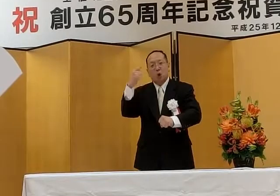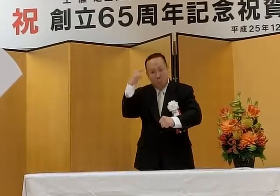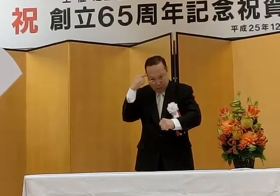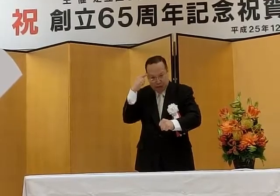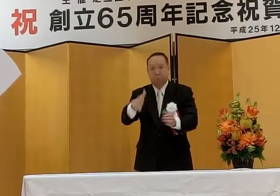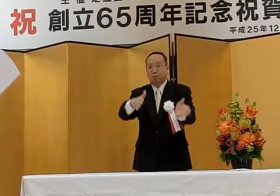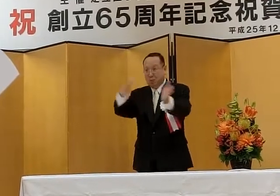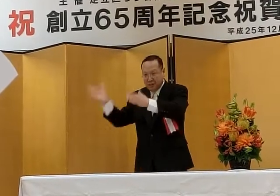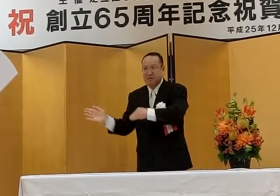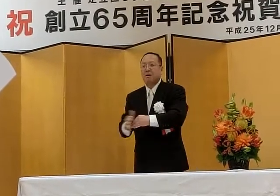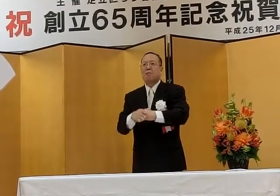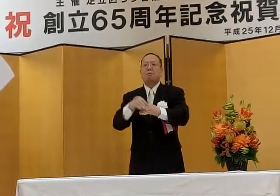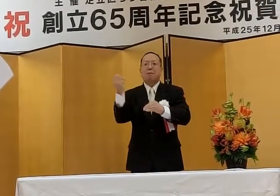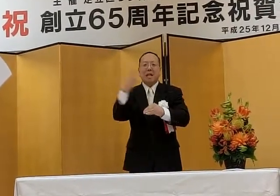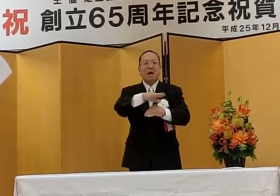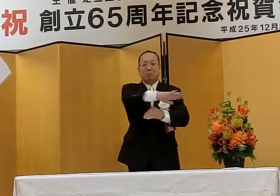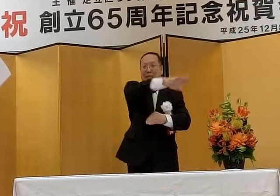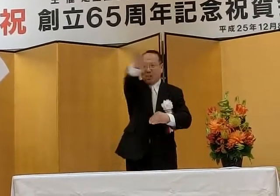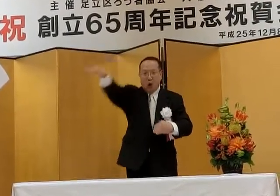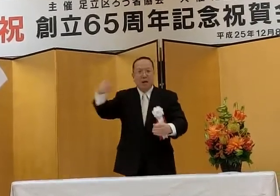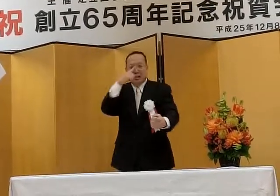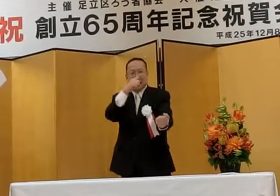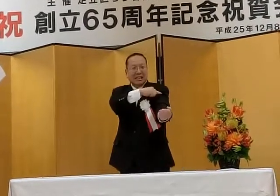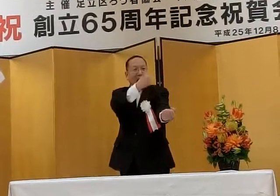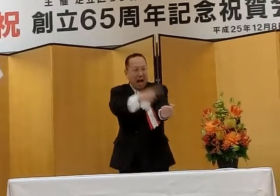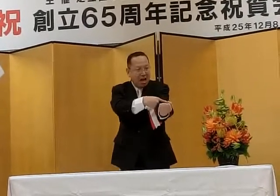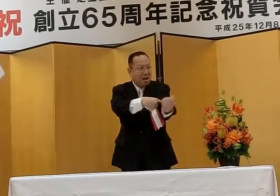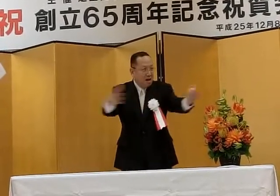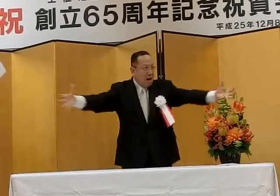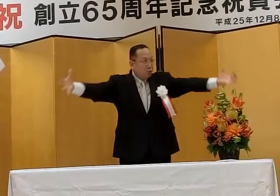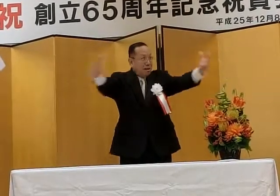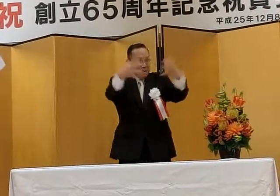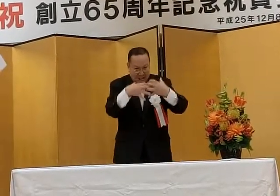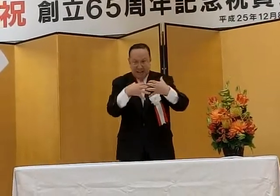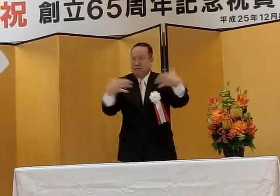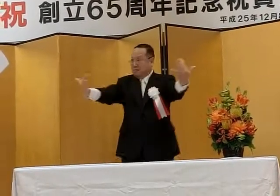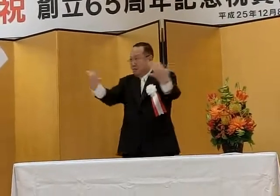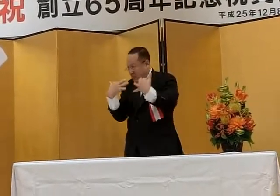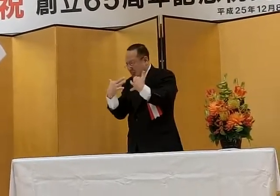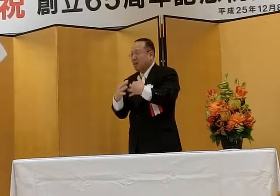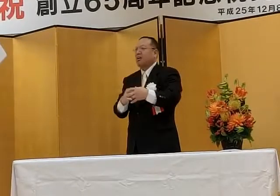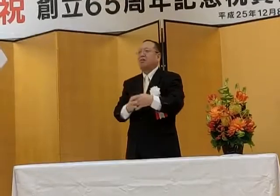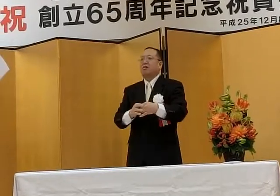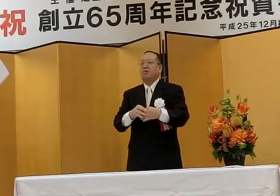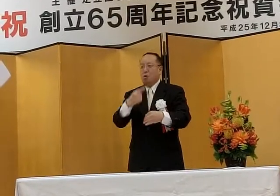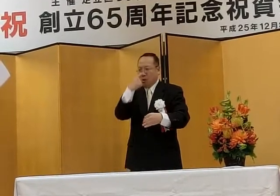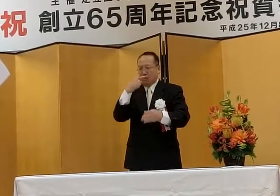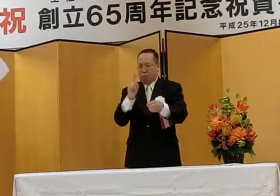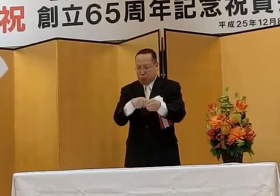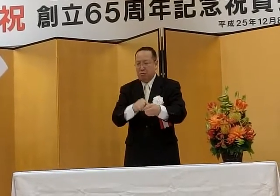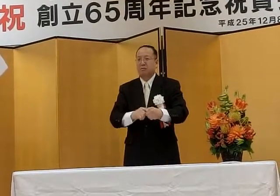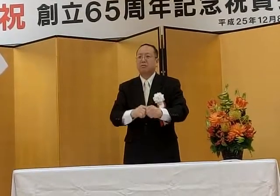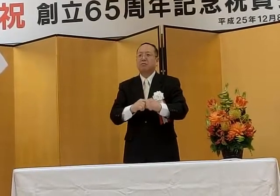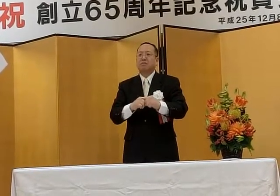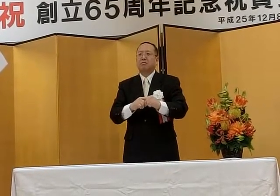を重ねていきたいと思っております。また皆さんの力をいただいて、